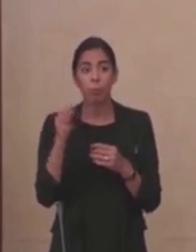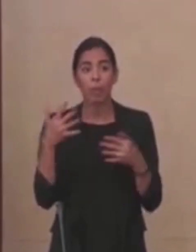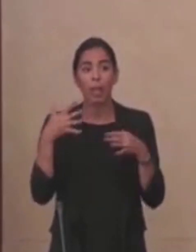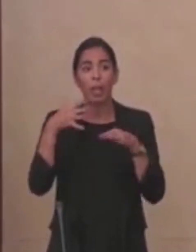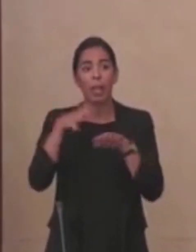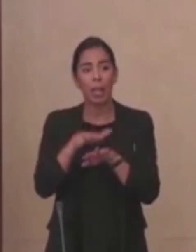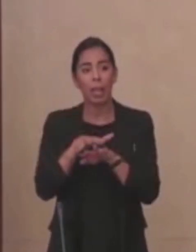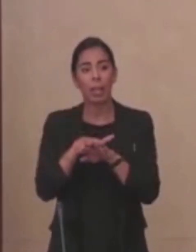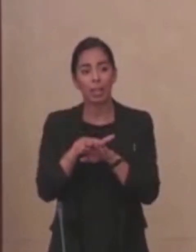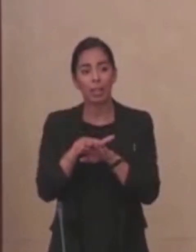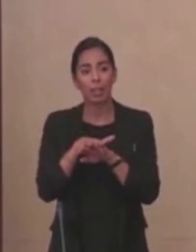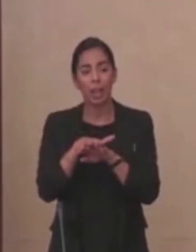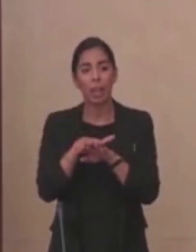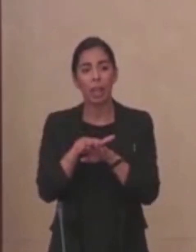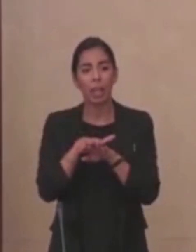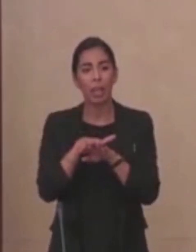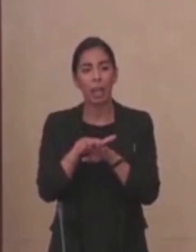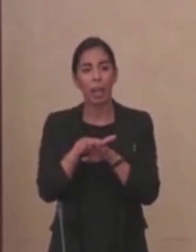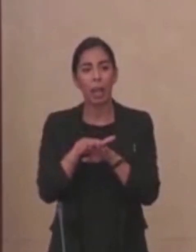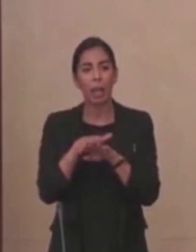Rinnovada. En réalité,